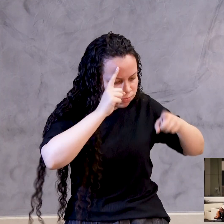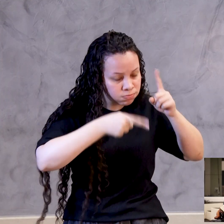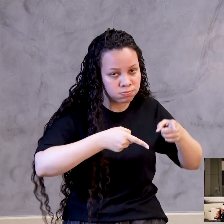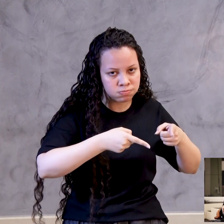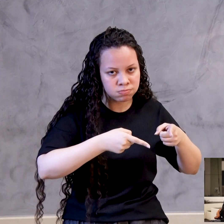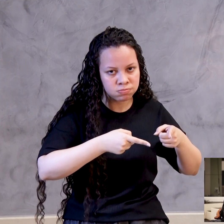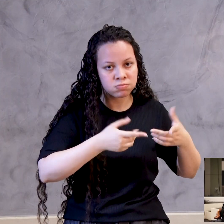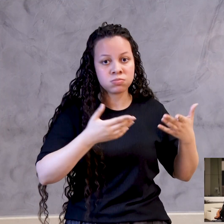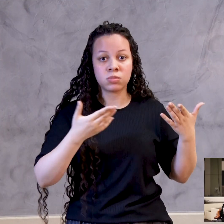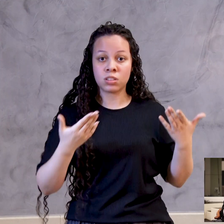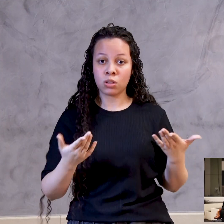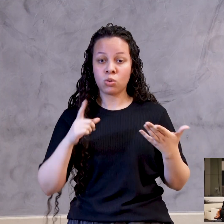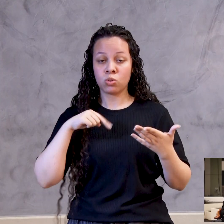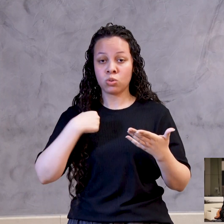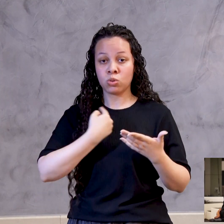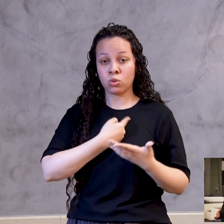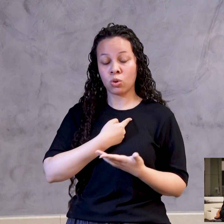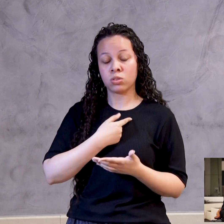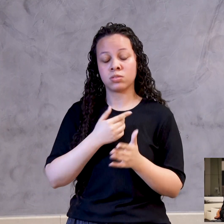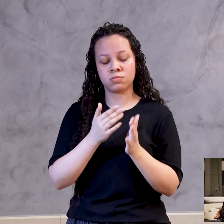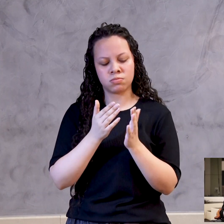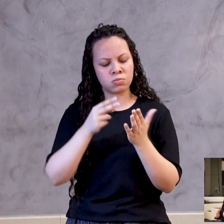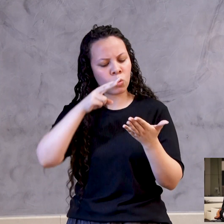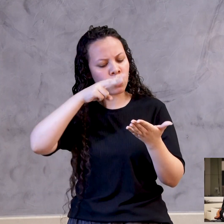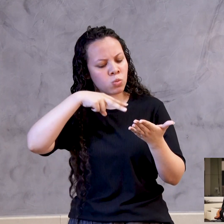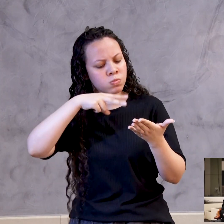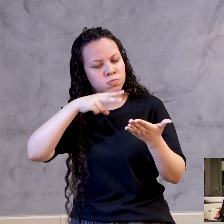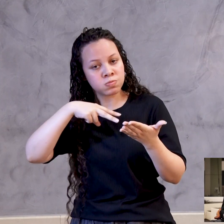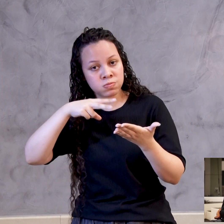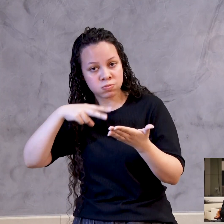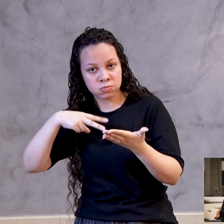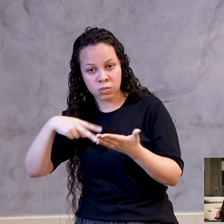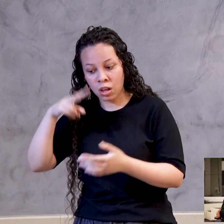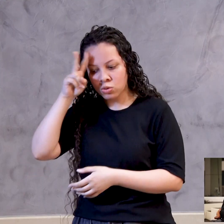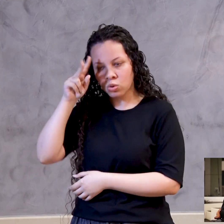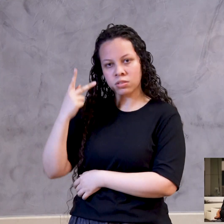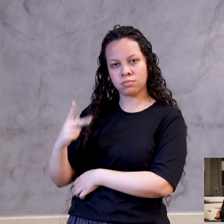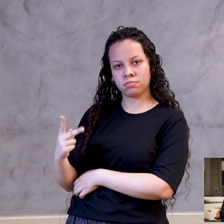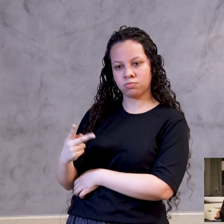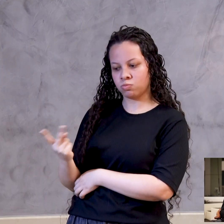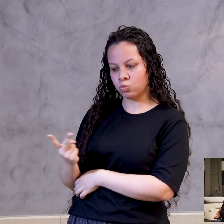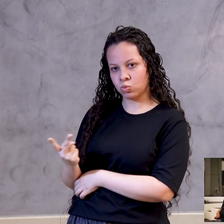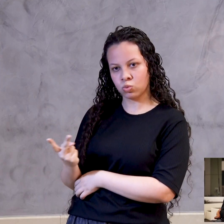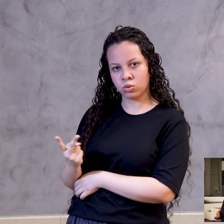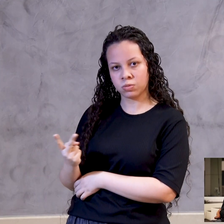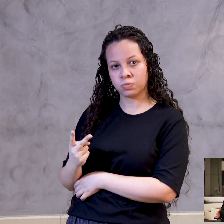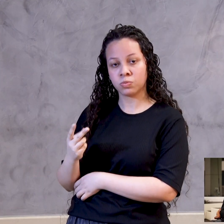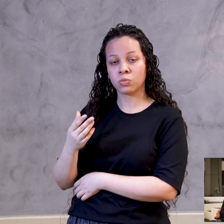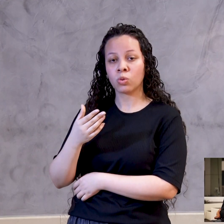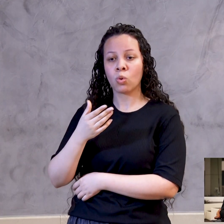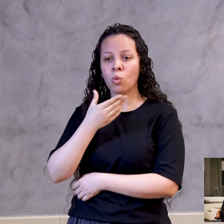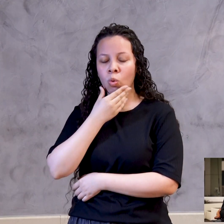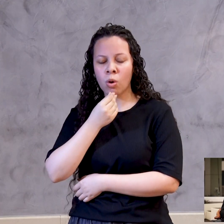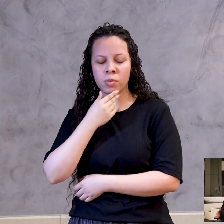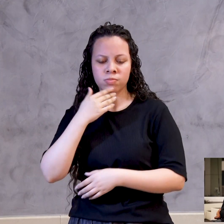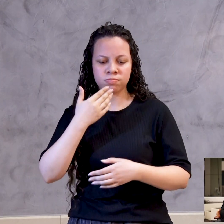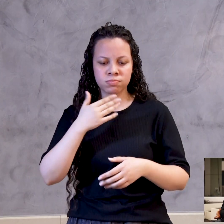nós acompanhamos no decorrer da história é que o homem foi perdendo domínio,